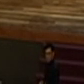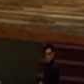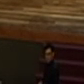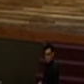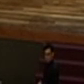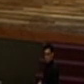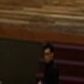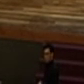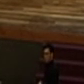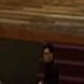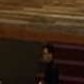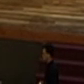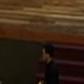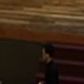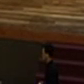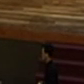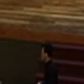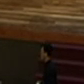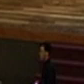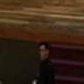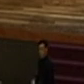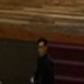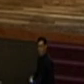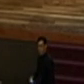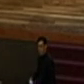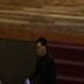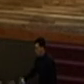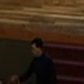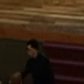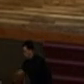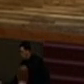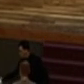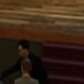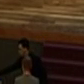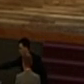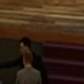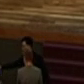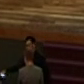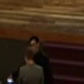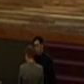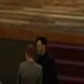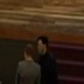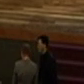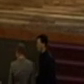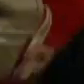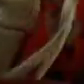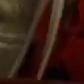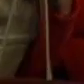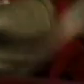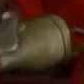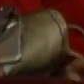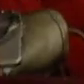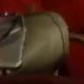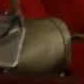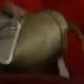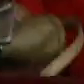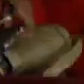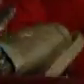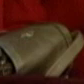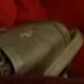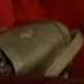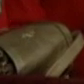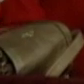es lo que corresponde. Nosotros somos meros administradores de un bien público, pasajeros. Nos